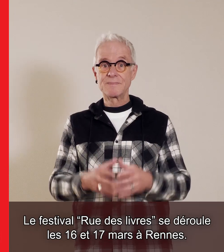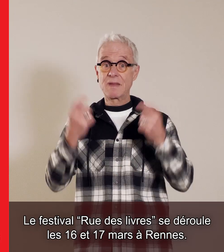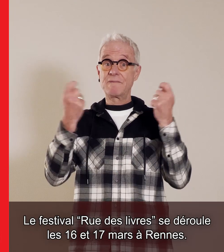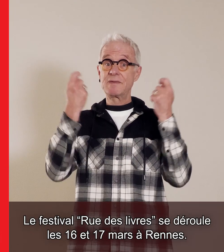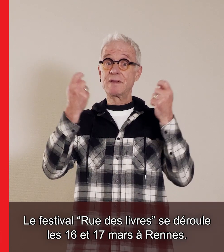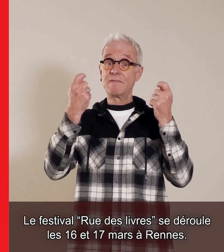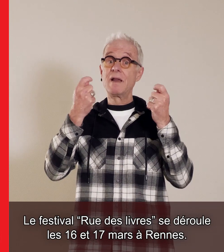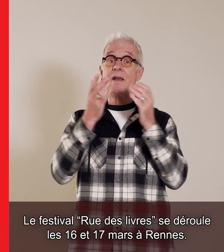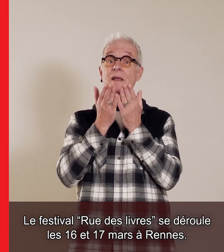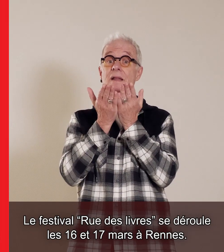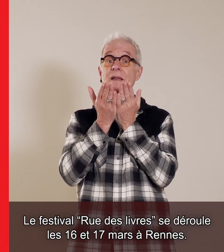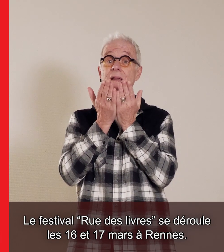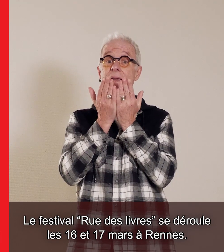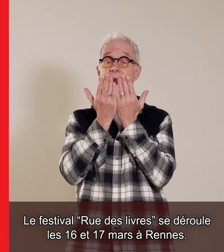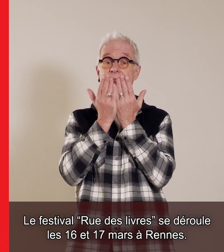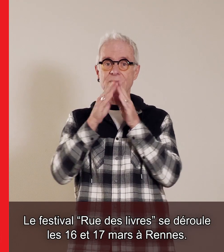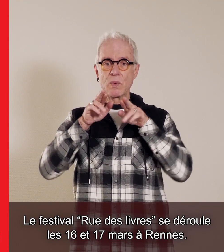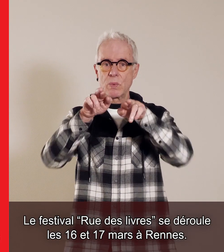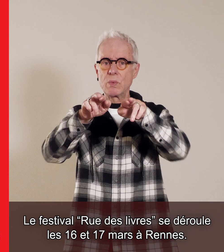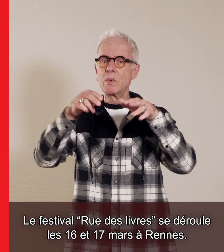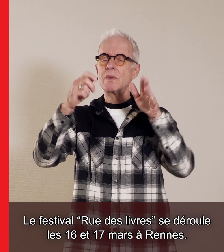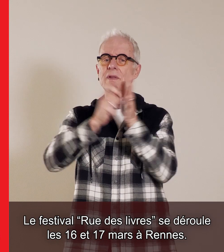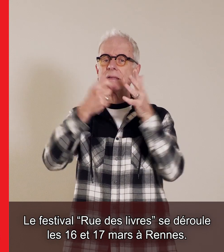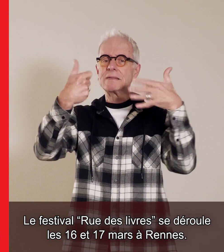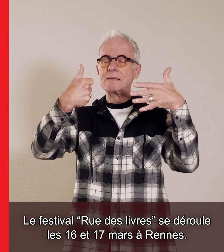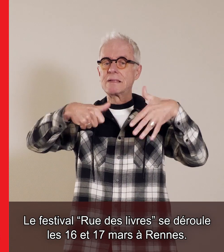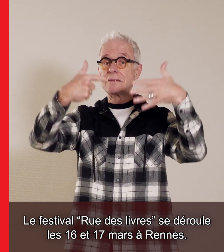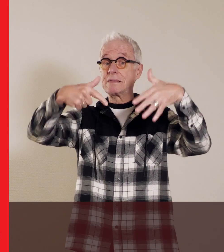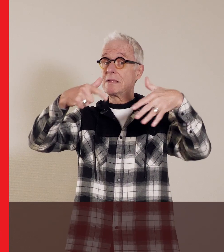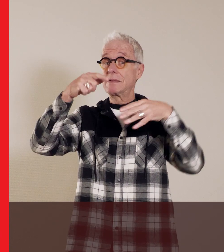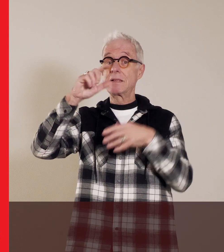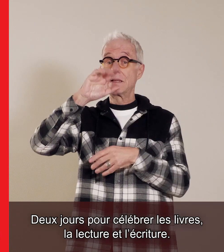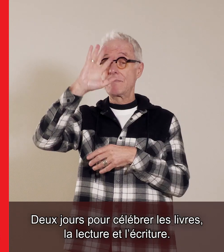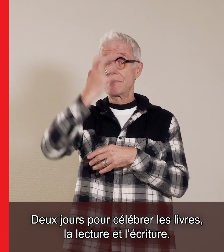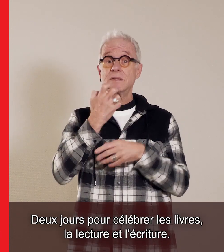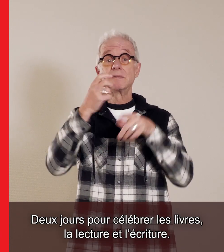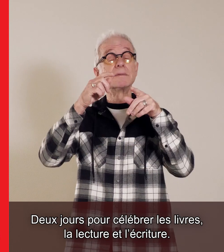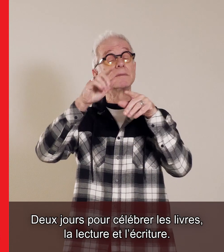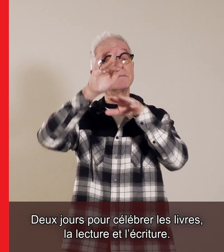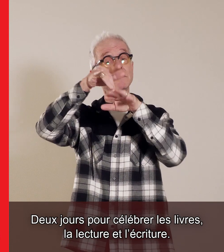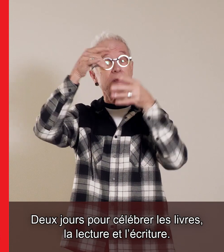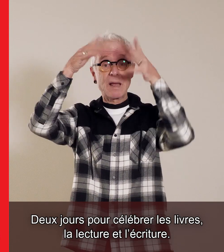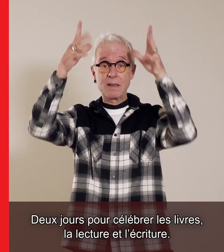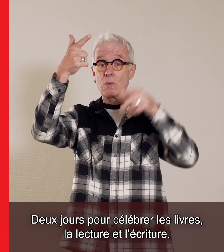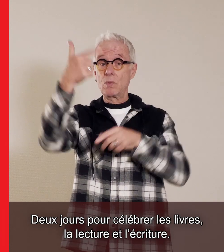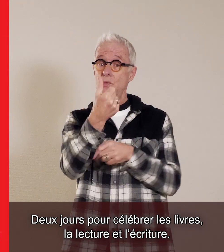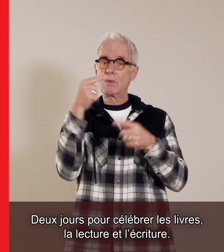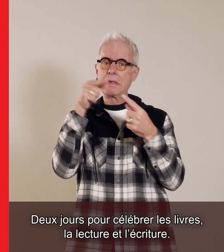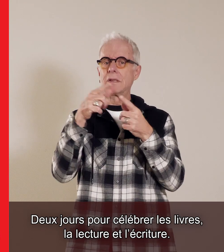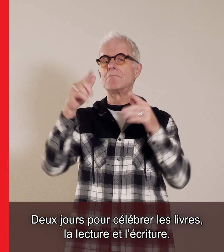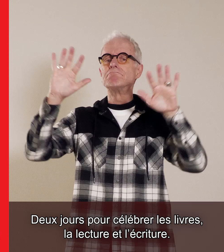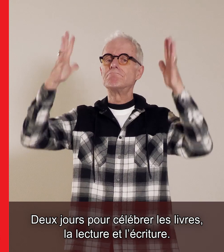Le festival Rue des Livres se déroule les 16 et 17 mars à Rennes. Deux jours pour célébrer les livres,